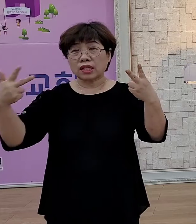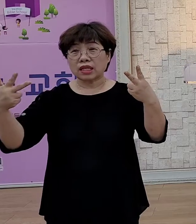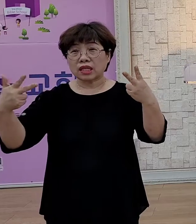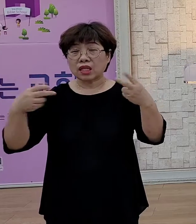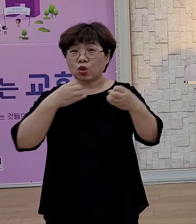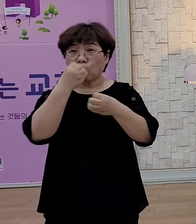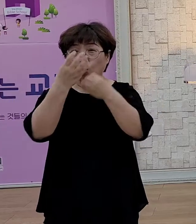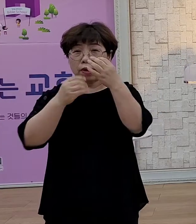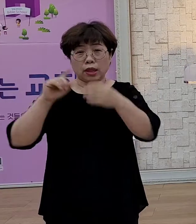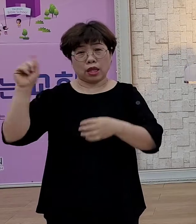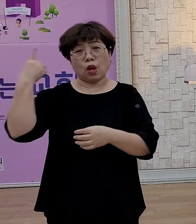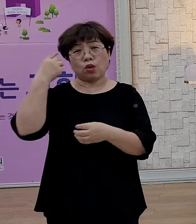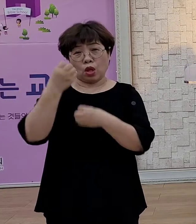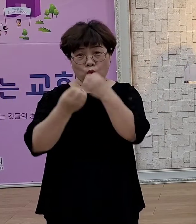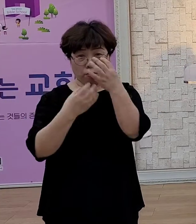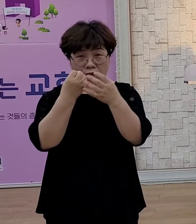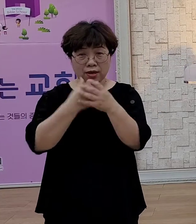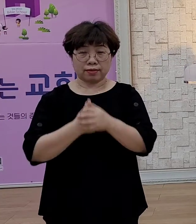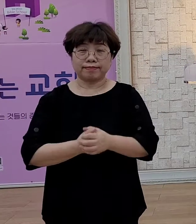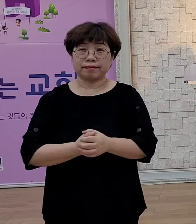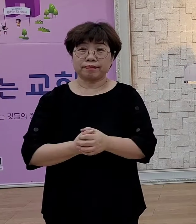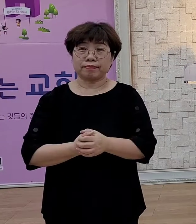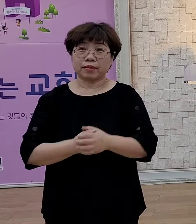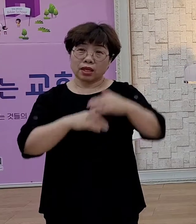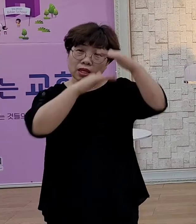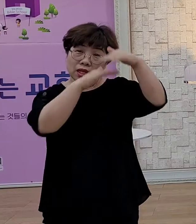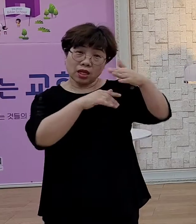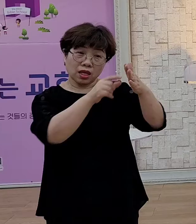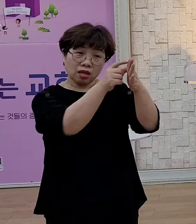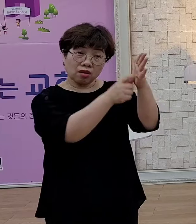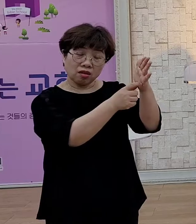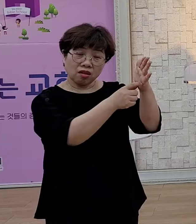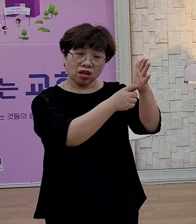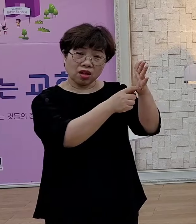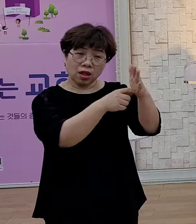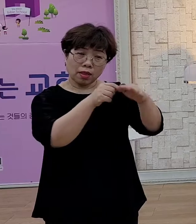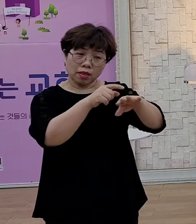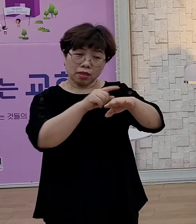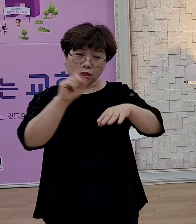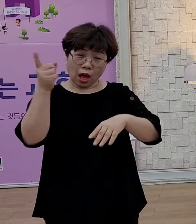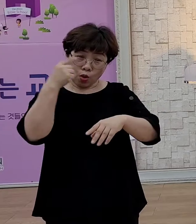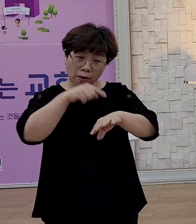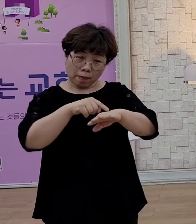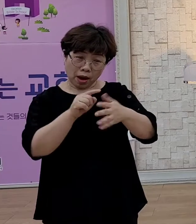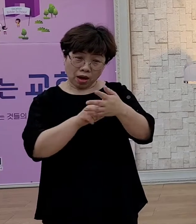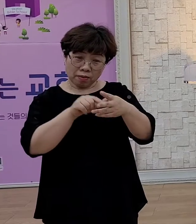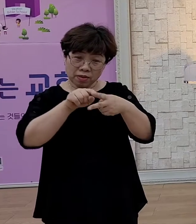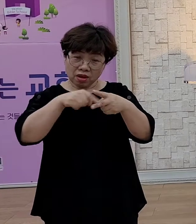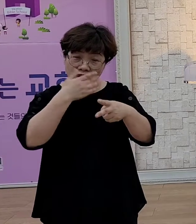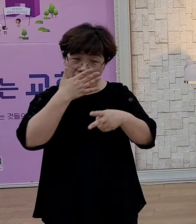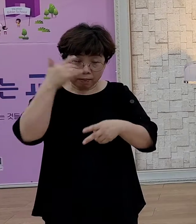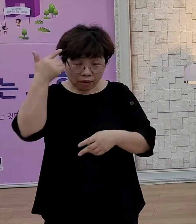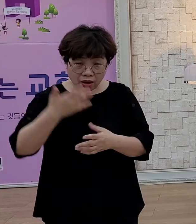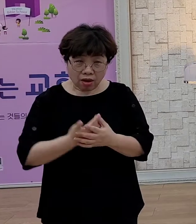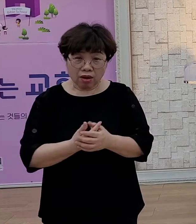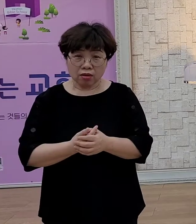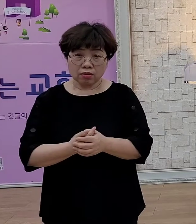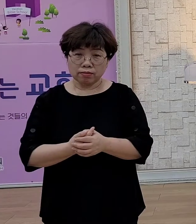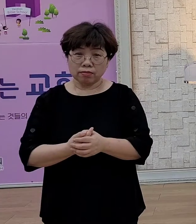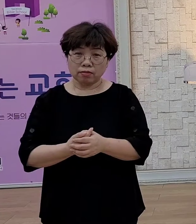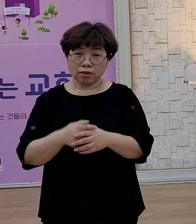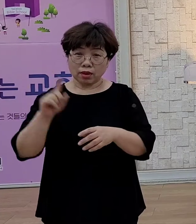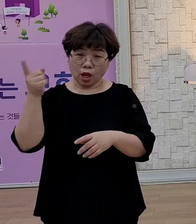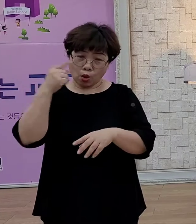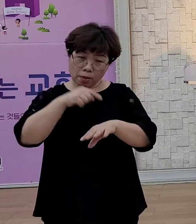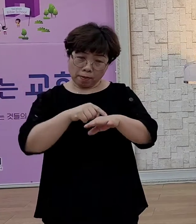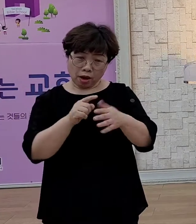이 시편에 지금 이 구절에 나오는 다윗의 심정을 여러분 좀 이해가 되세요? 어떤